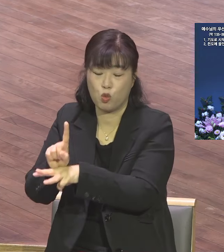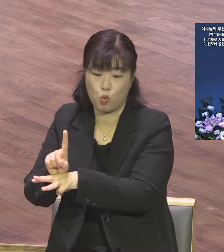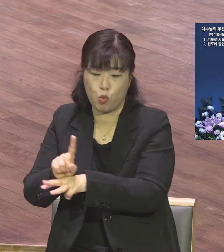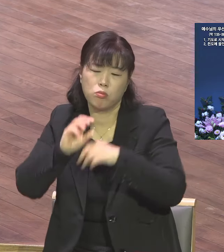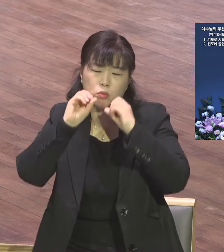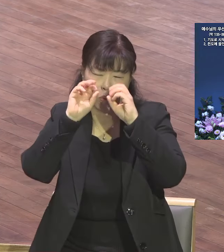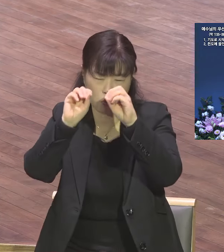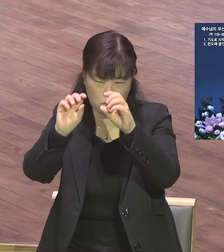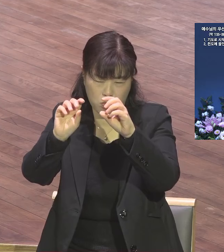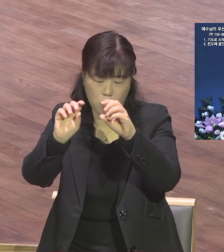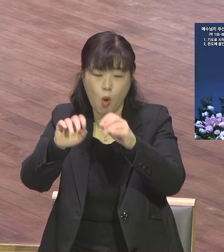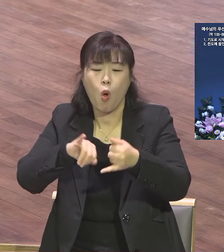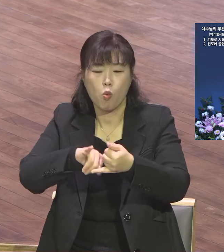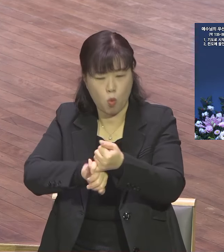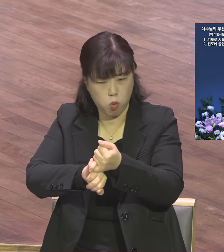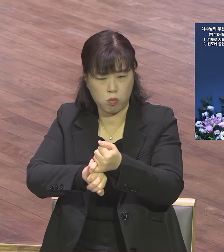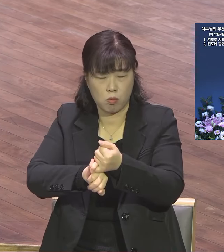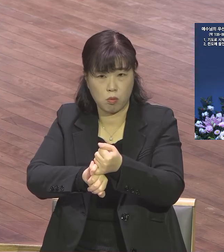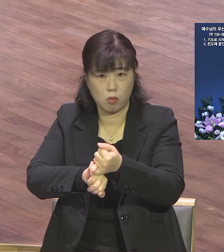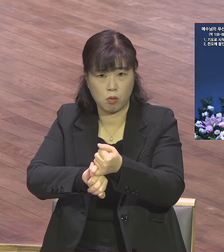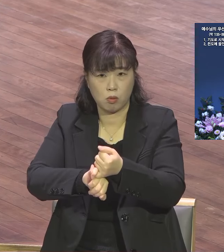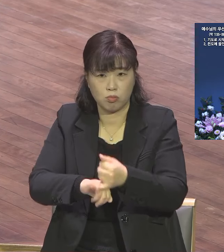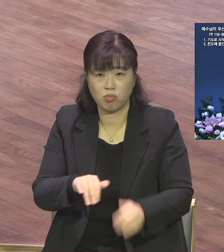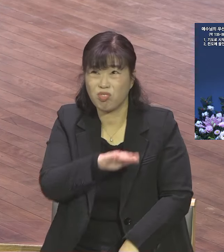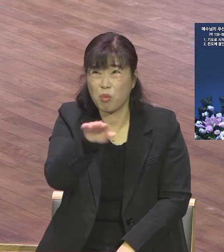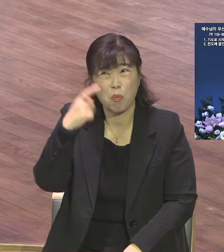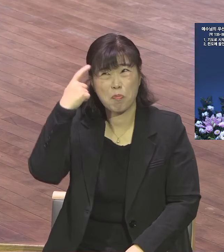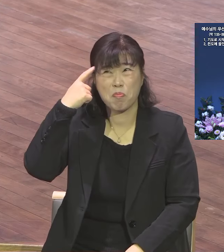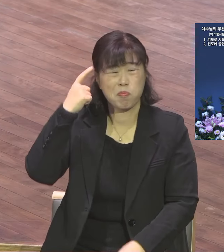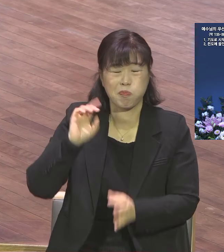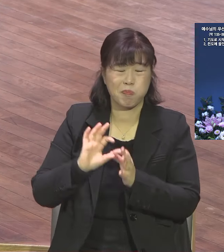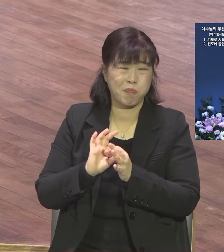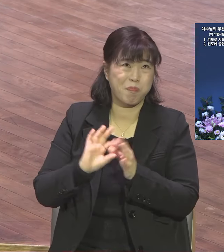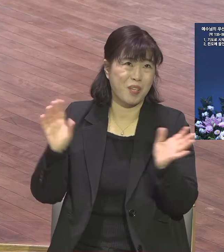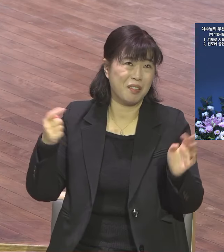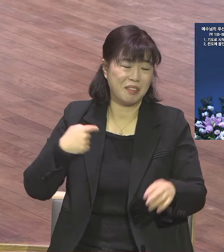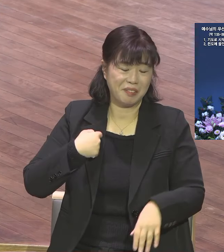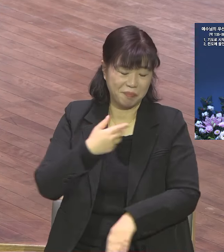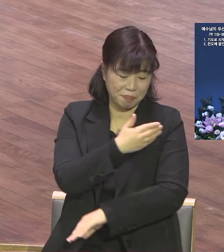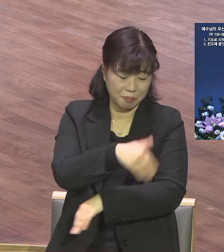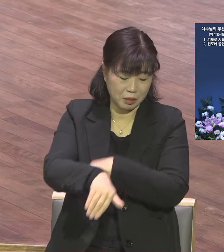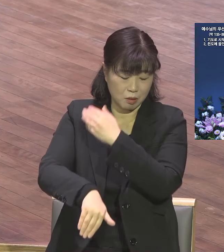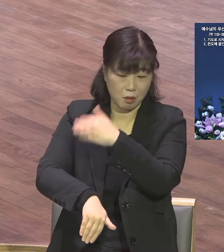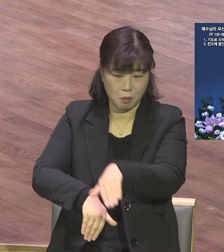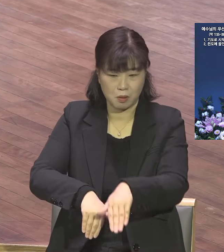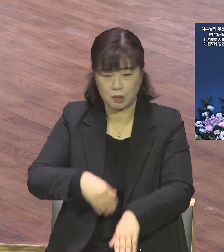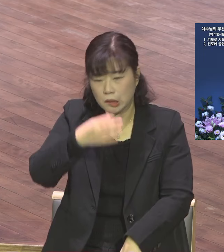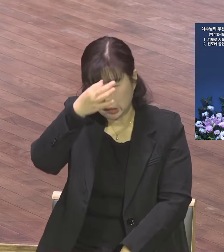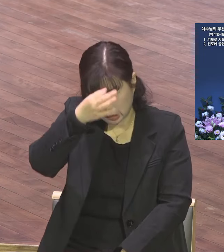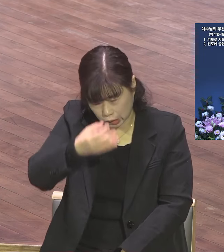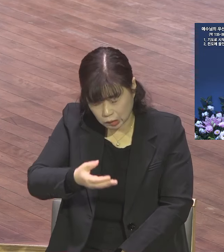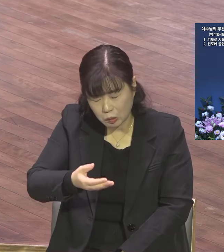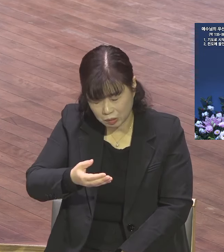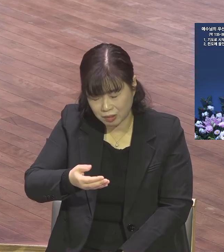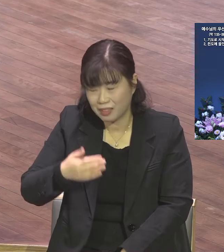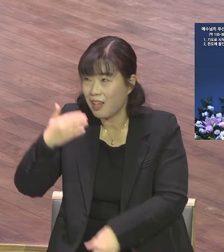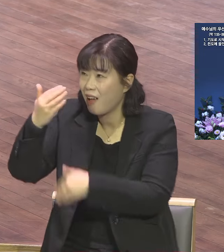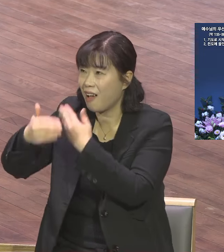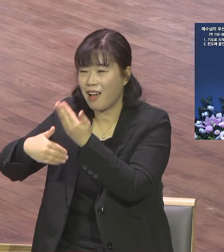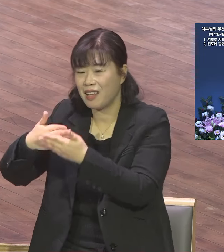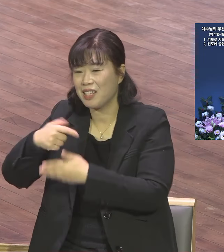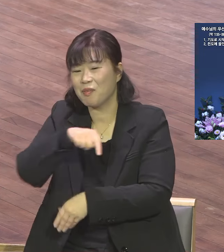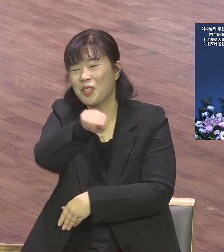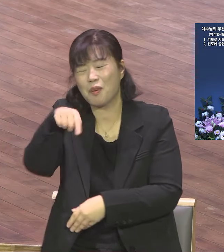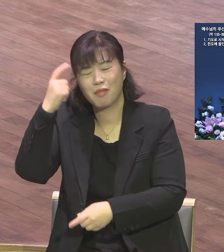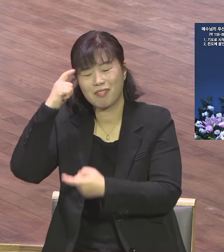미안하지만은 교회를 주님이 세우시고 주님이 교회를 통하여 영원 구원한 시간 계획을 진행한데 관심 없다.